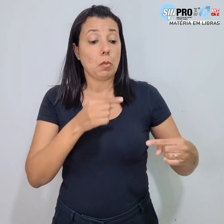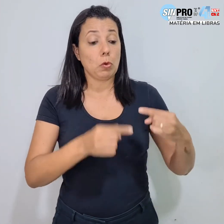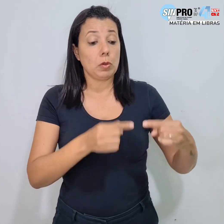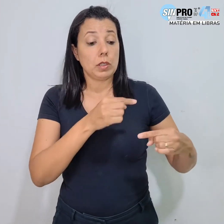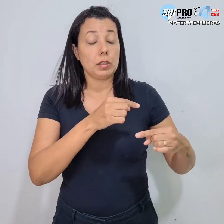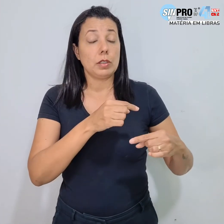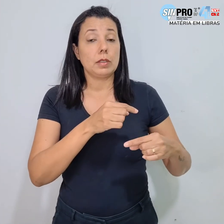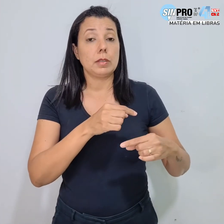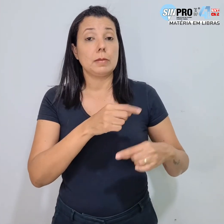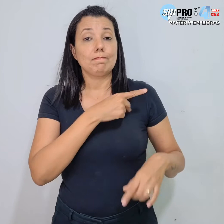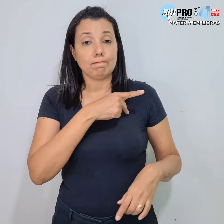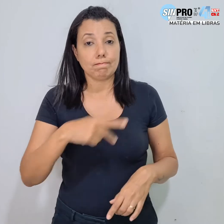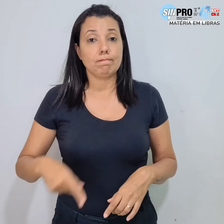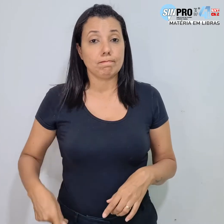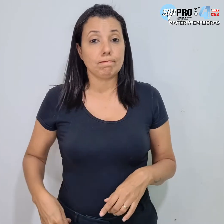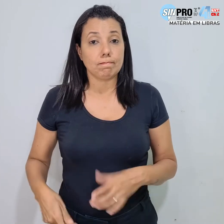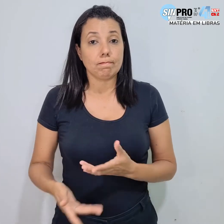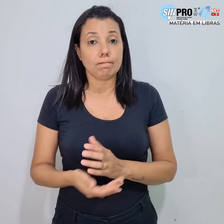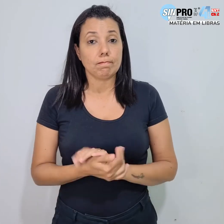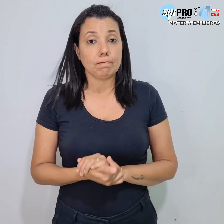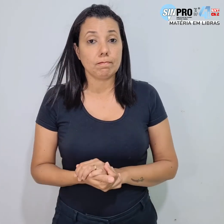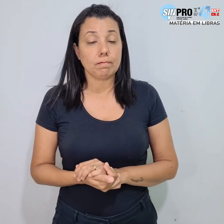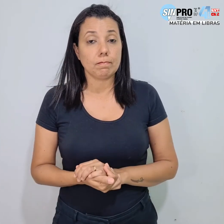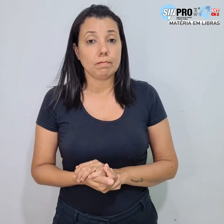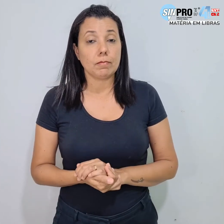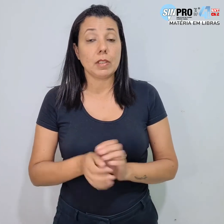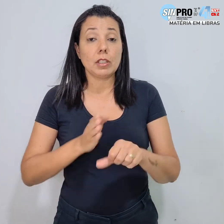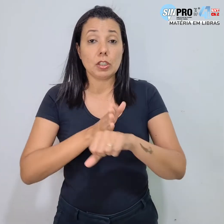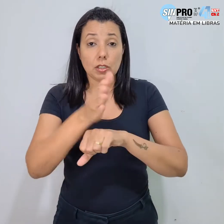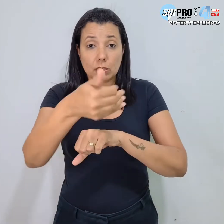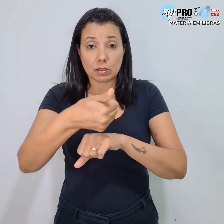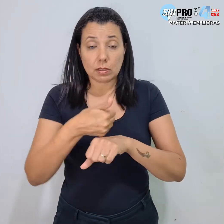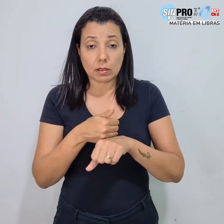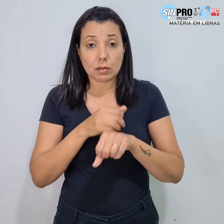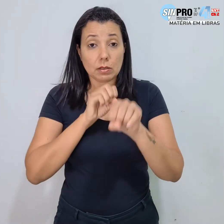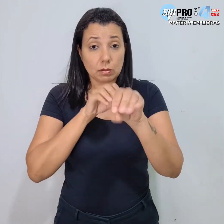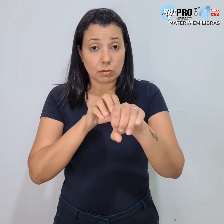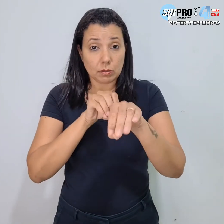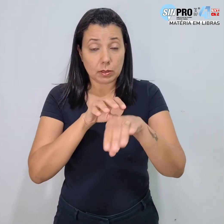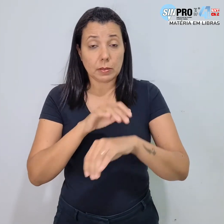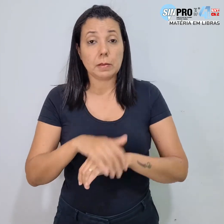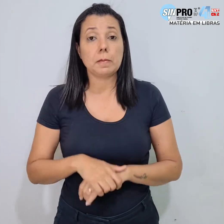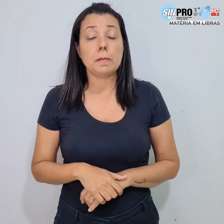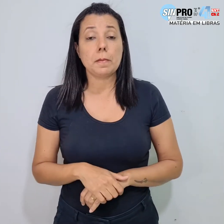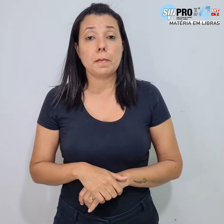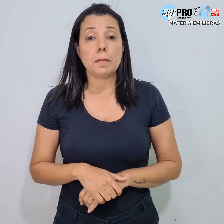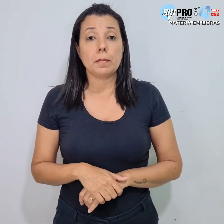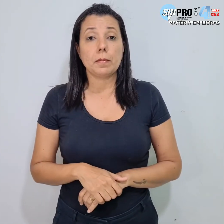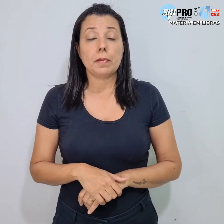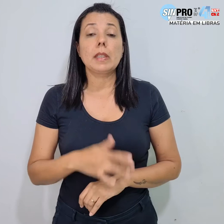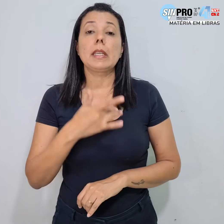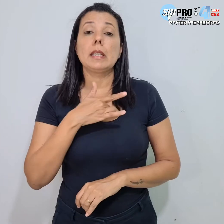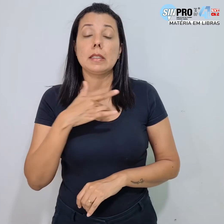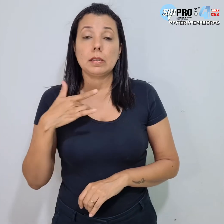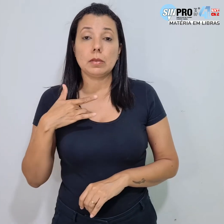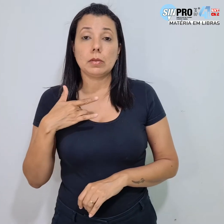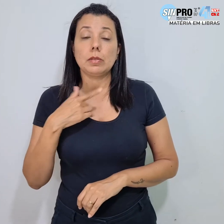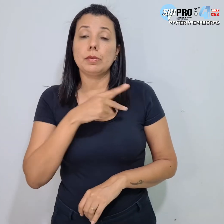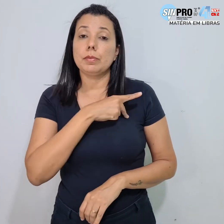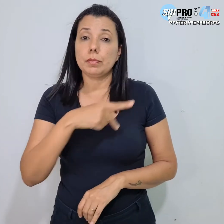nas políticas públicas de acesso à educação e à saúde